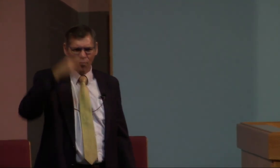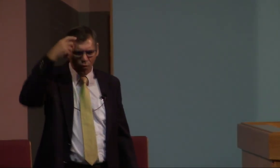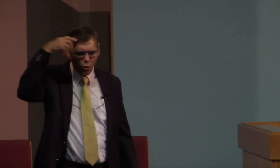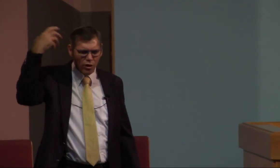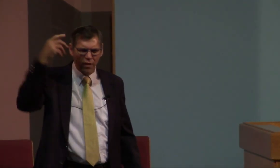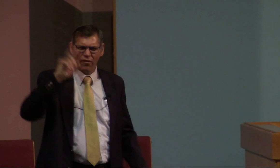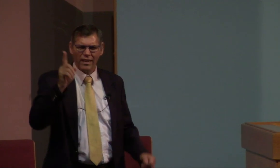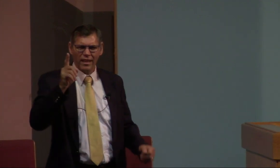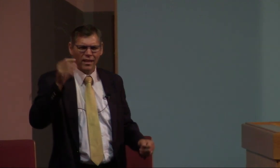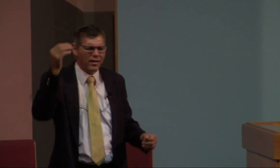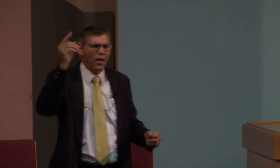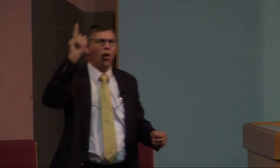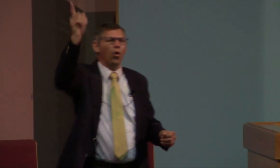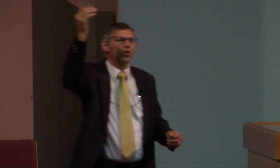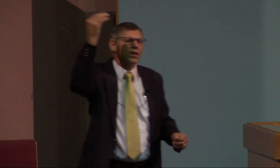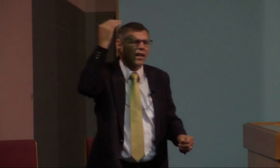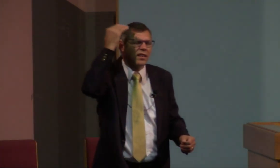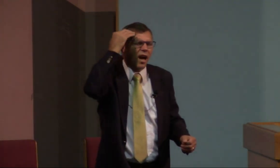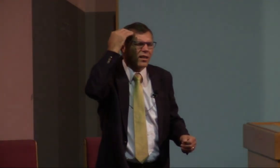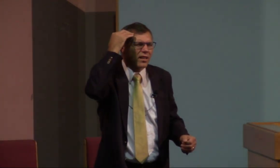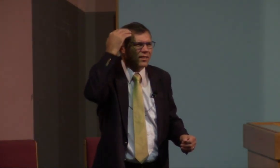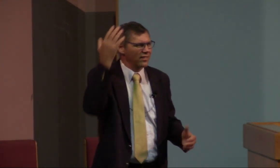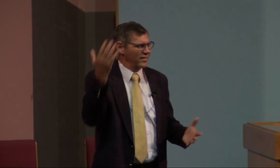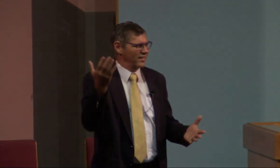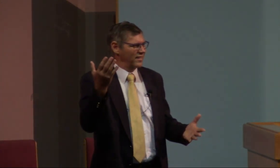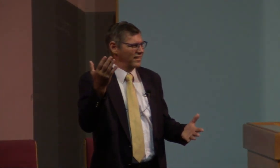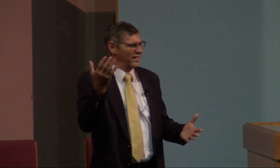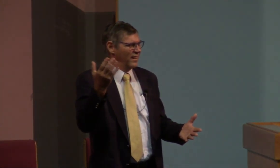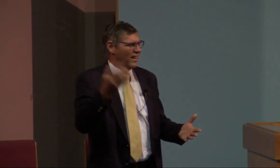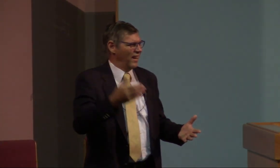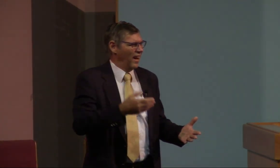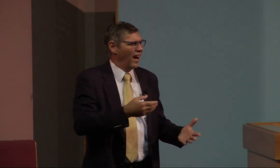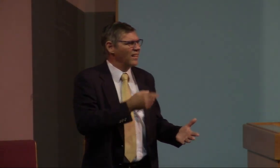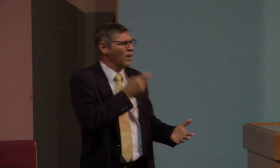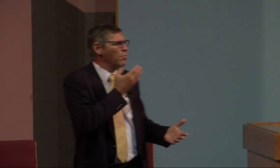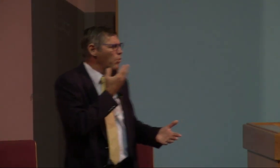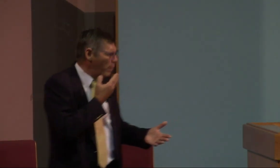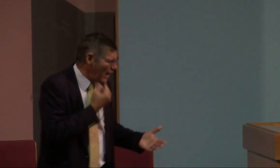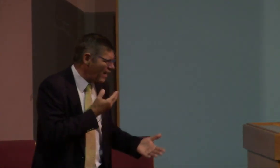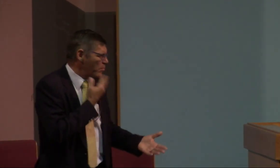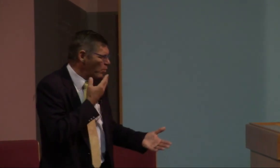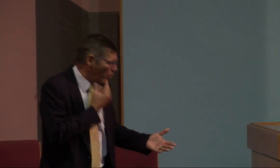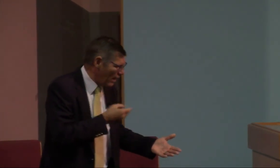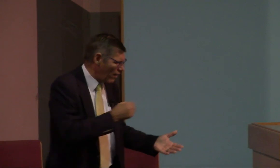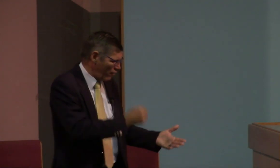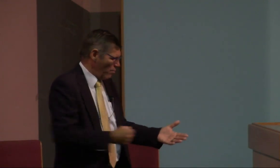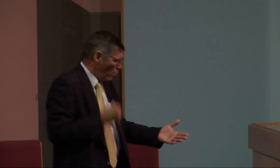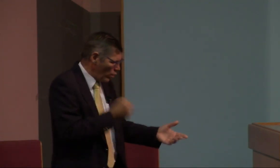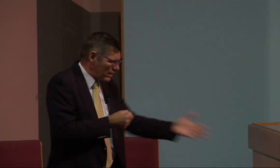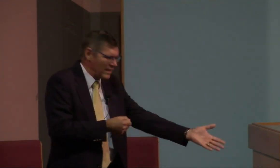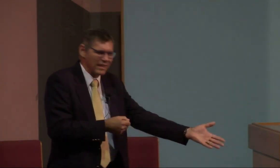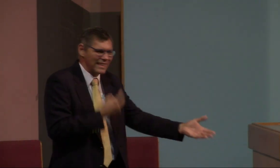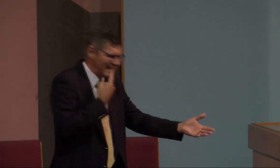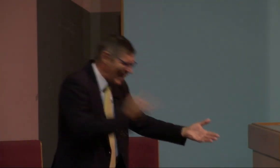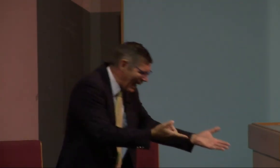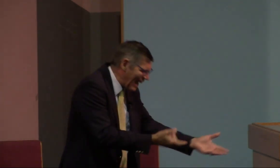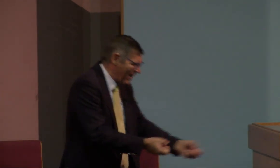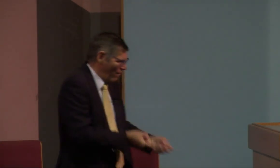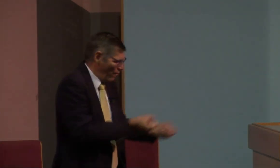wonder wat in God se gedagtes. As hy probeer vir Moses sê en wys